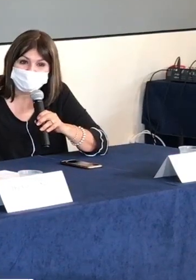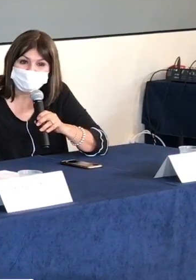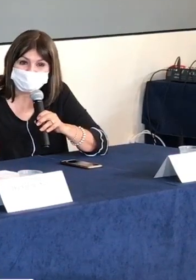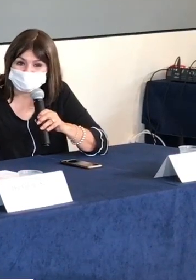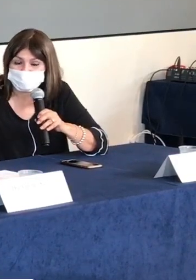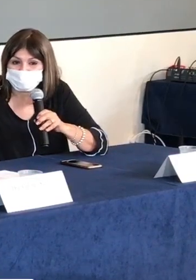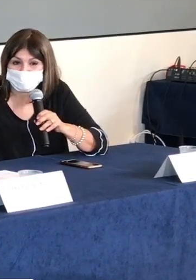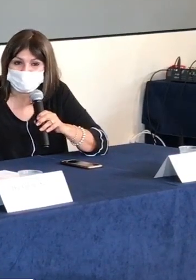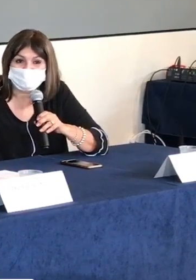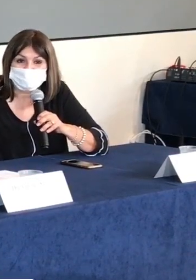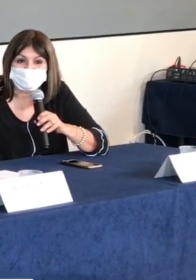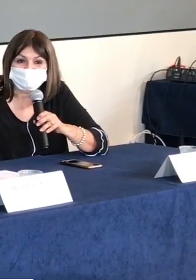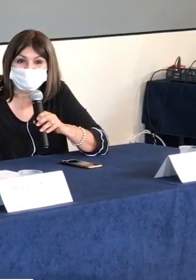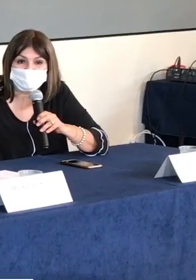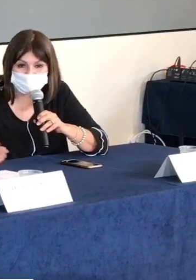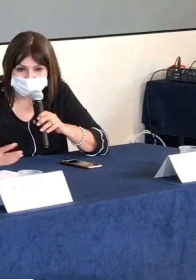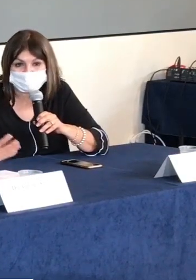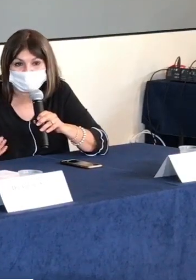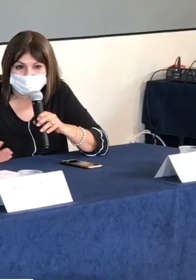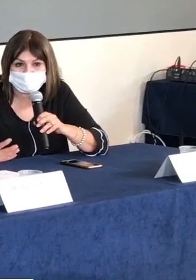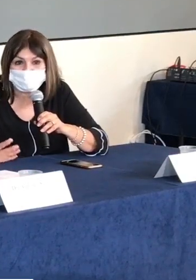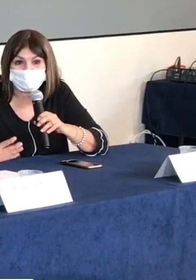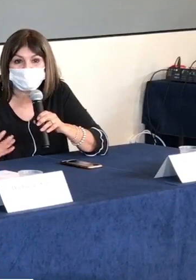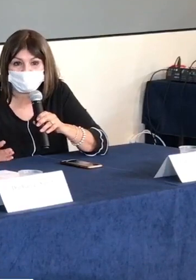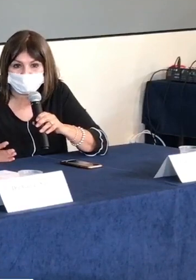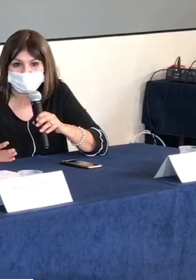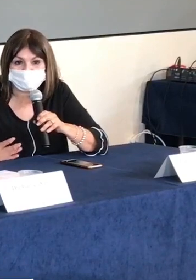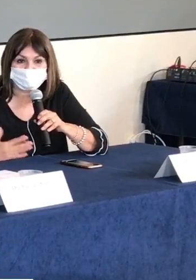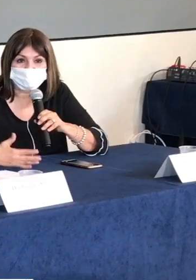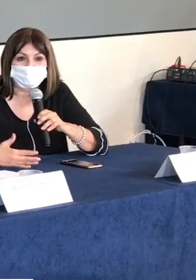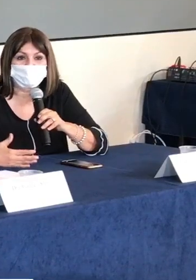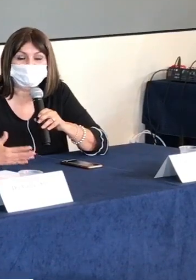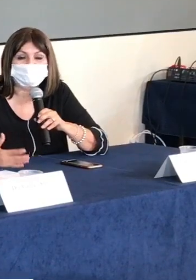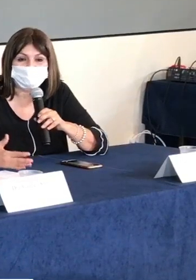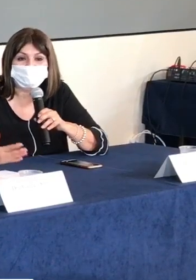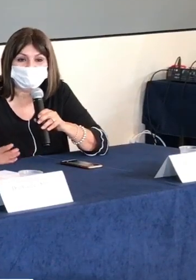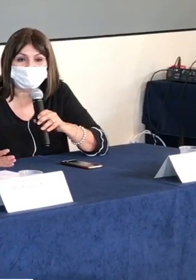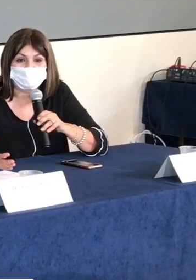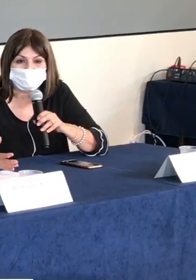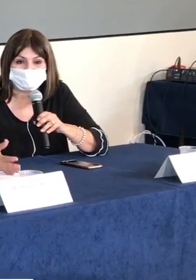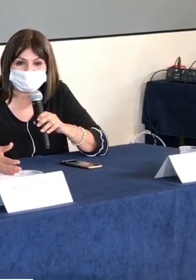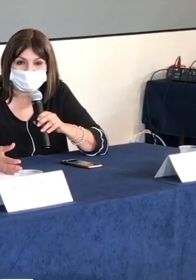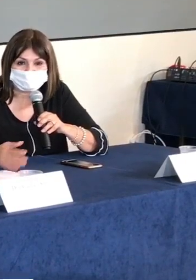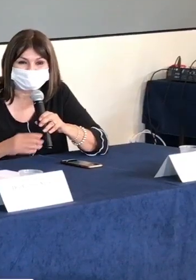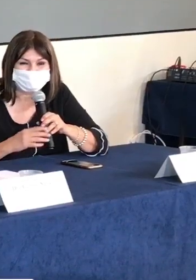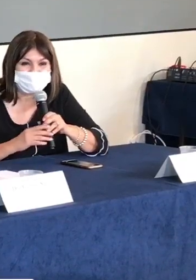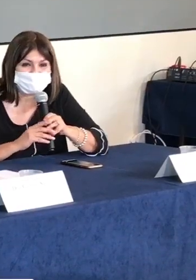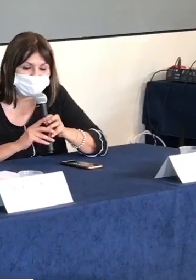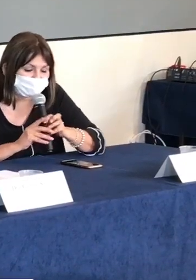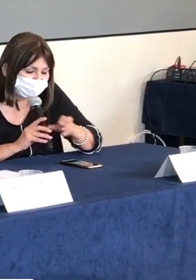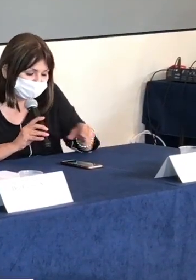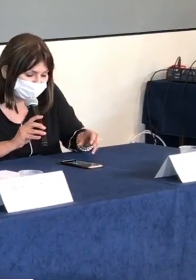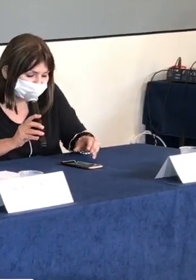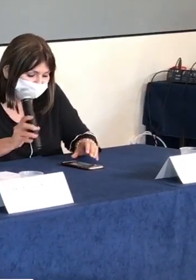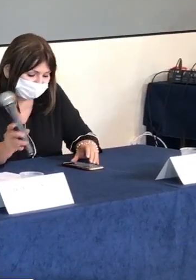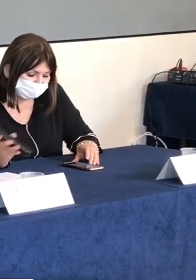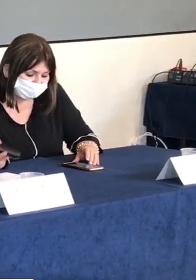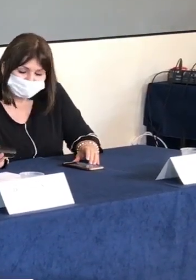hijos, que son los pediatras, y que se sientan cómodos tomando la decisión de vacunar a sus hijos. Gracias,